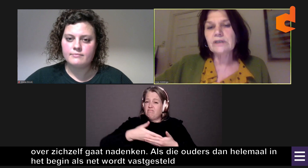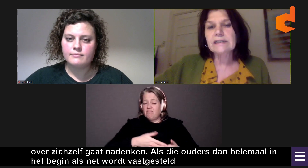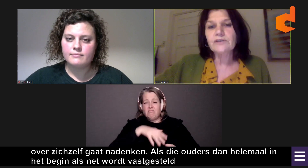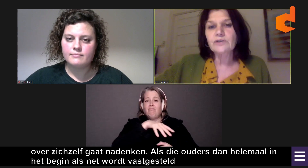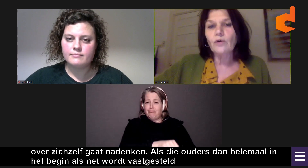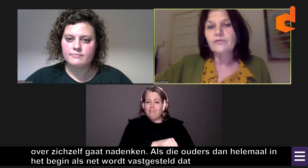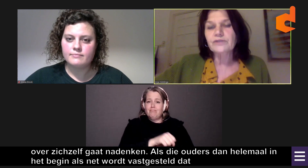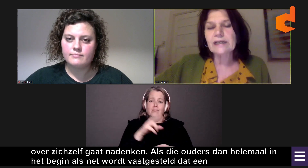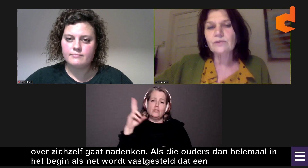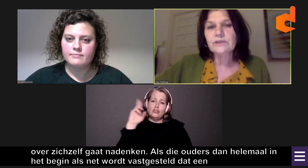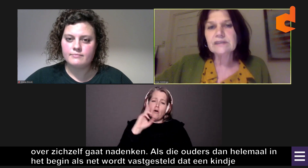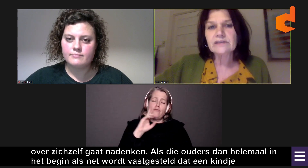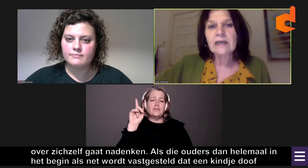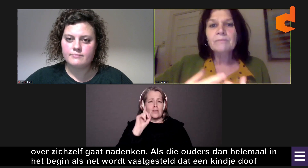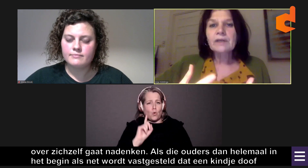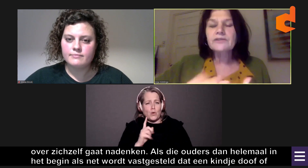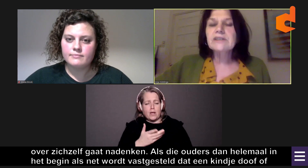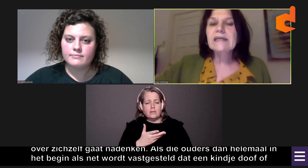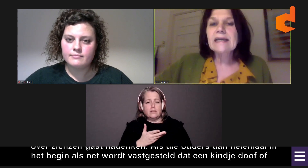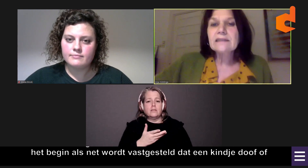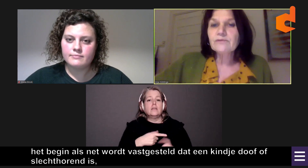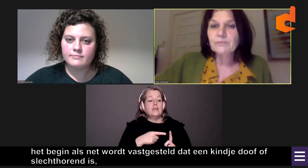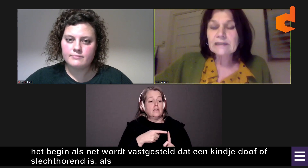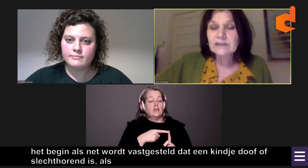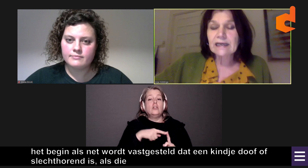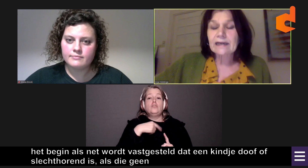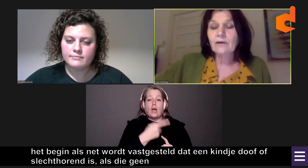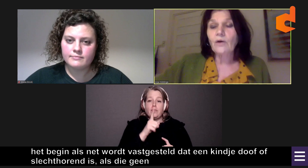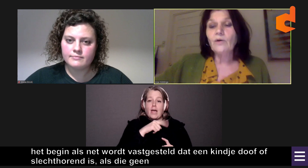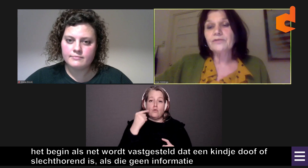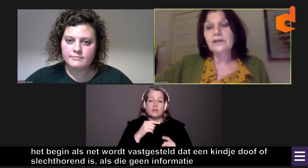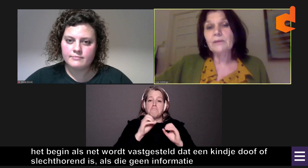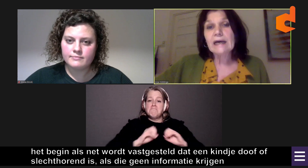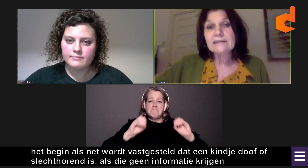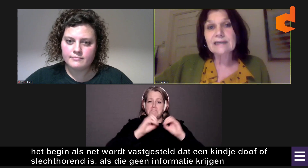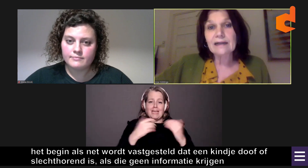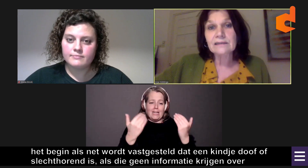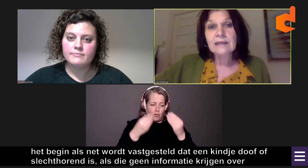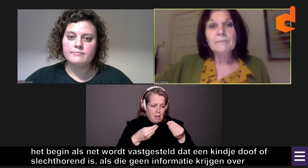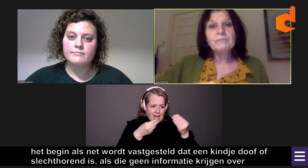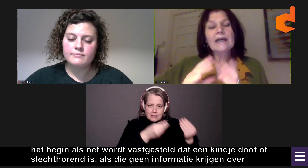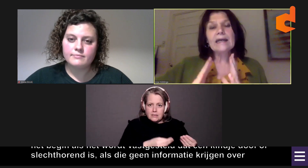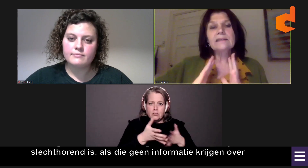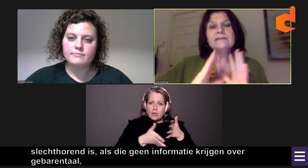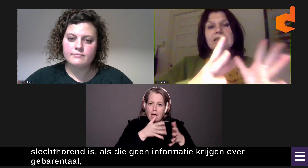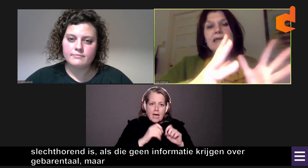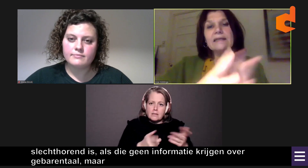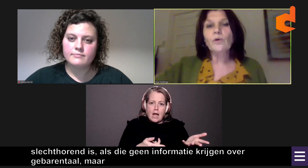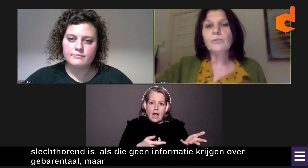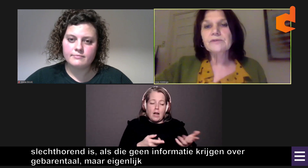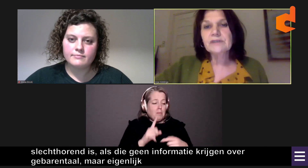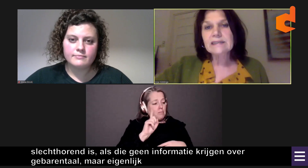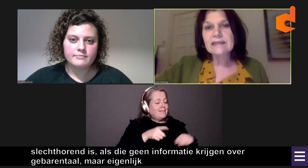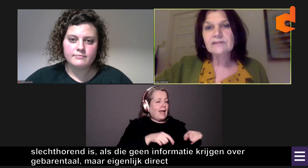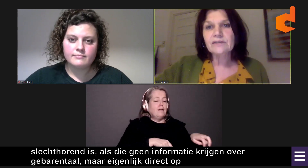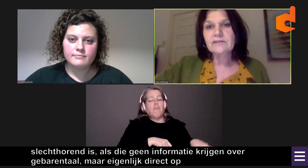kindje doof of slechthorend is... als die geen informatie krijgen over gebarentaal... maar eigenlijk direct